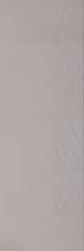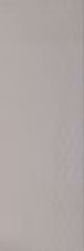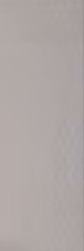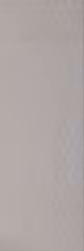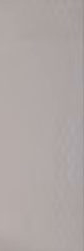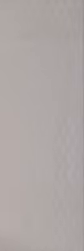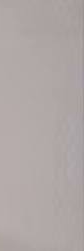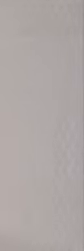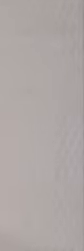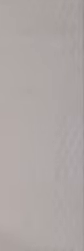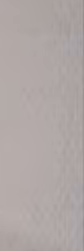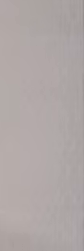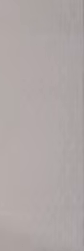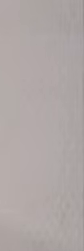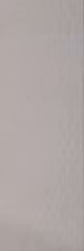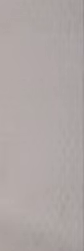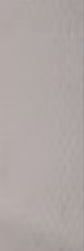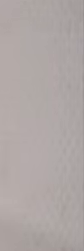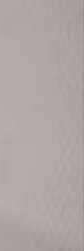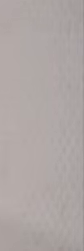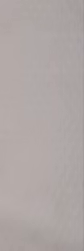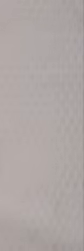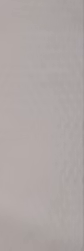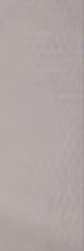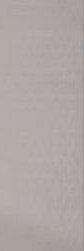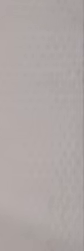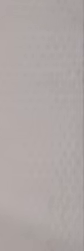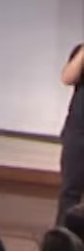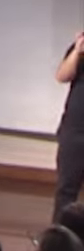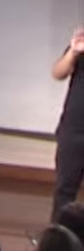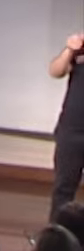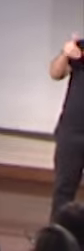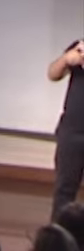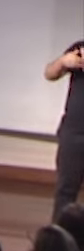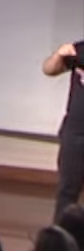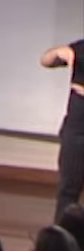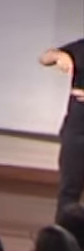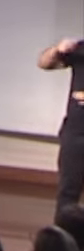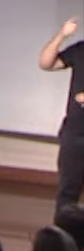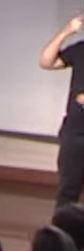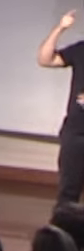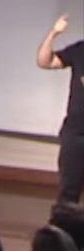que eu consegui conectar a sustentabilidade com o core business da empresa.